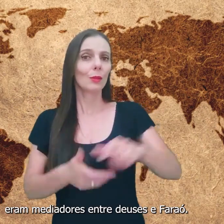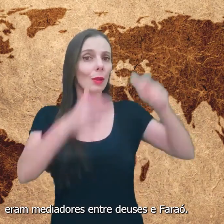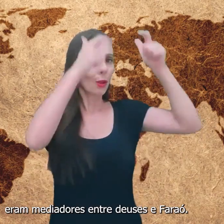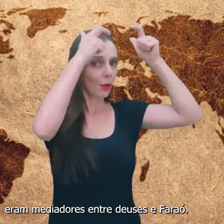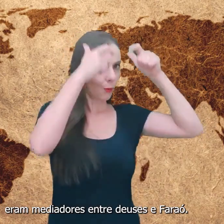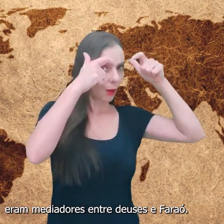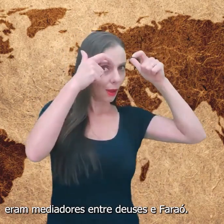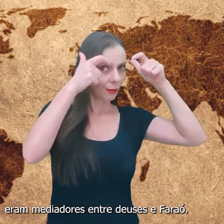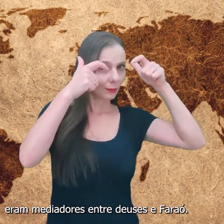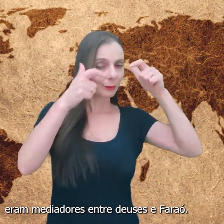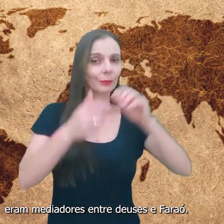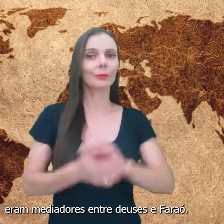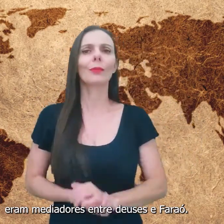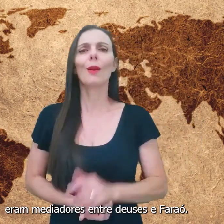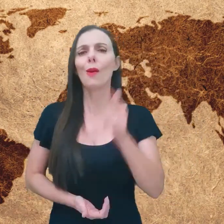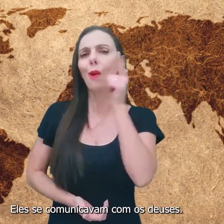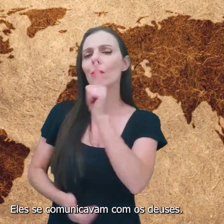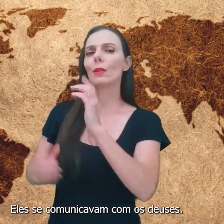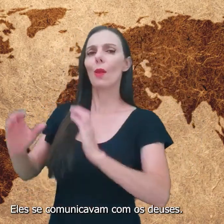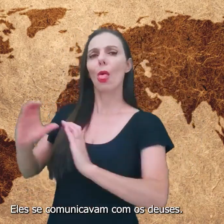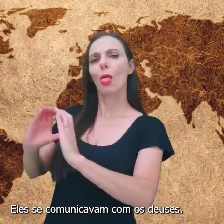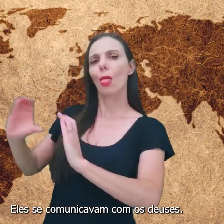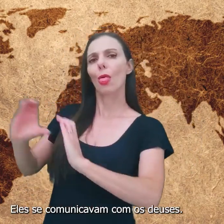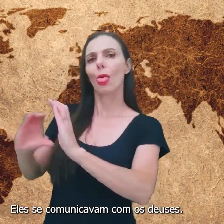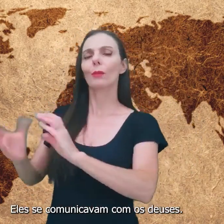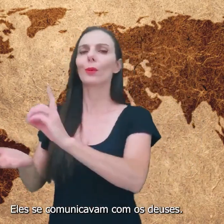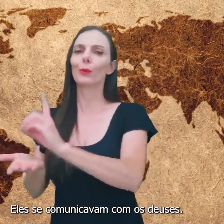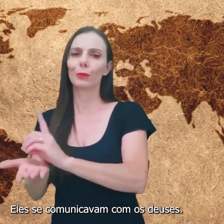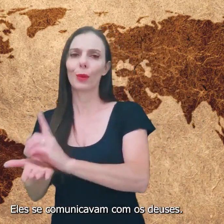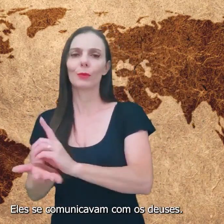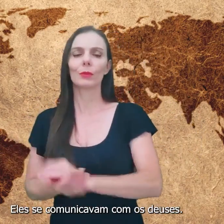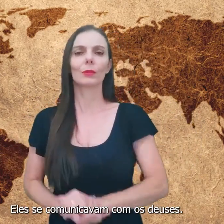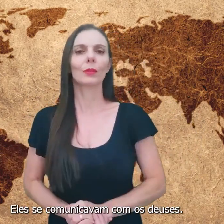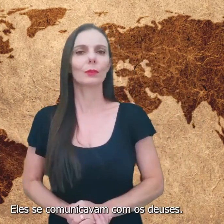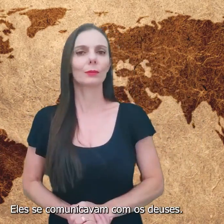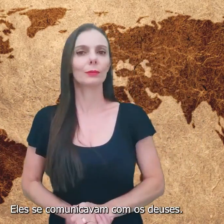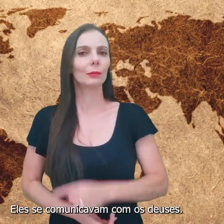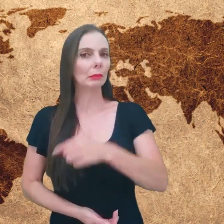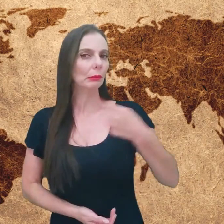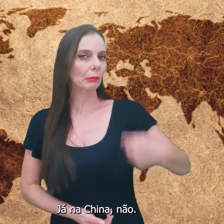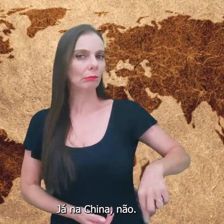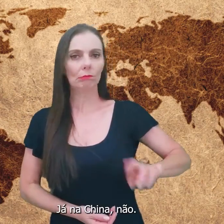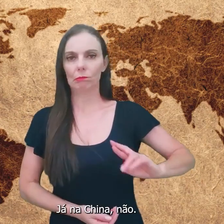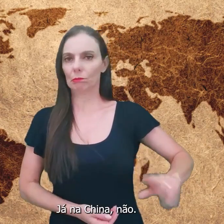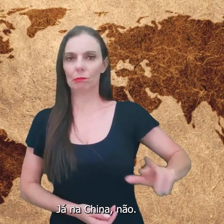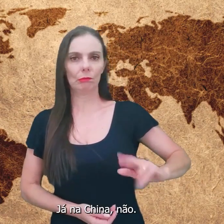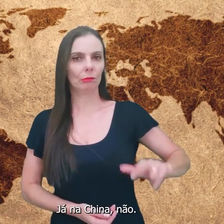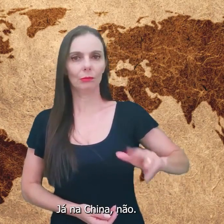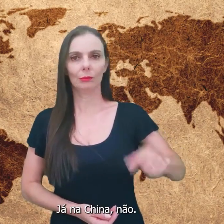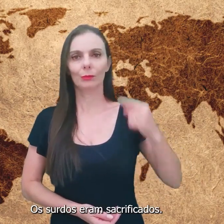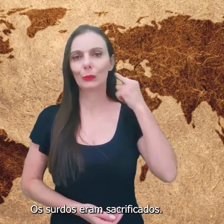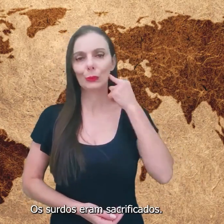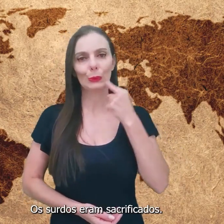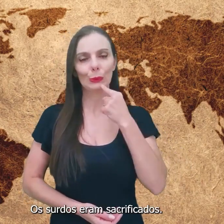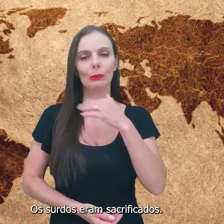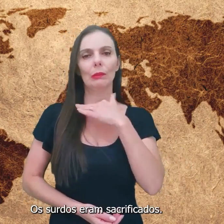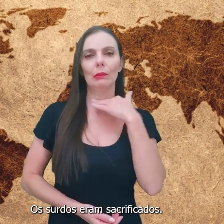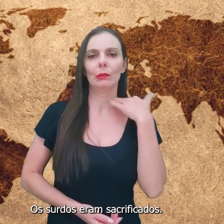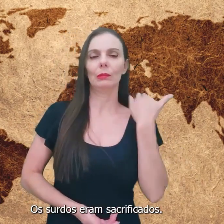deuses e faraó, que eles se comunicavam com os deuses. Já na China, não. Os surdos eram